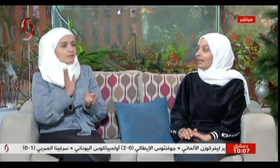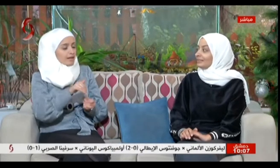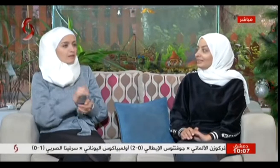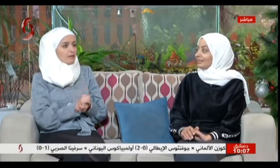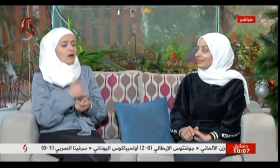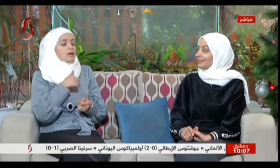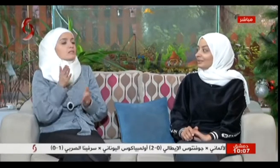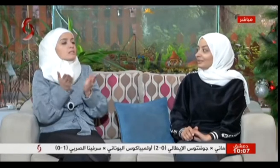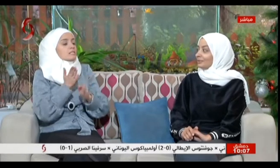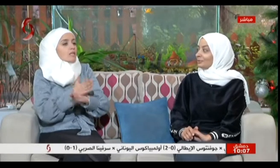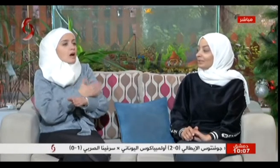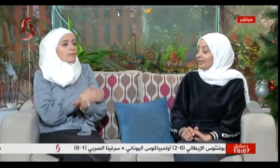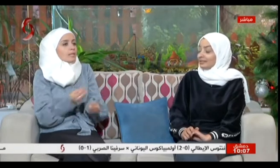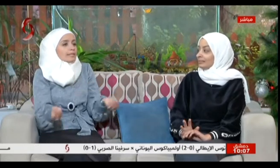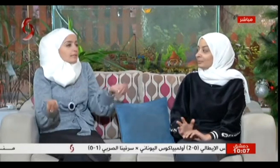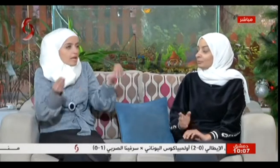أولادي